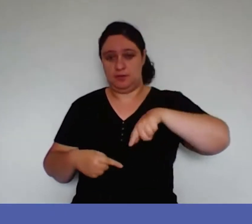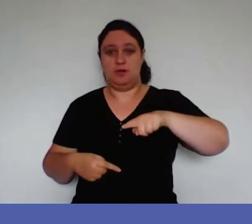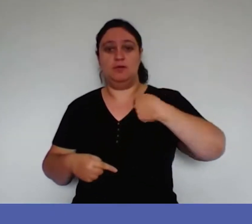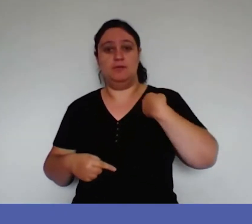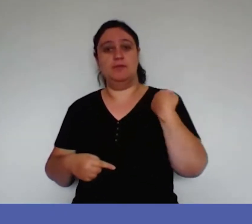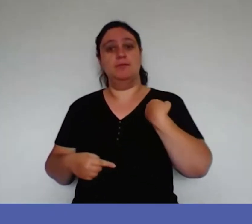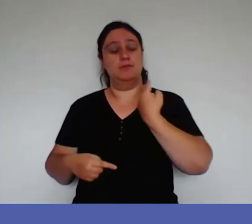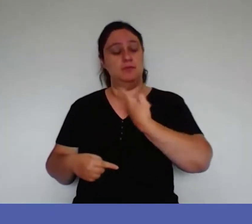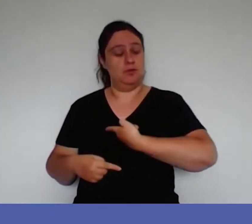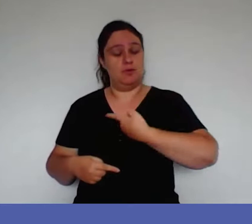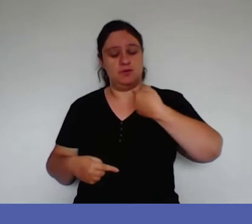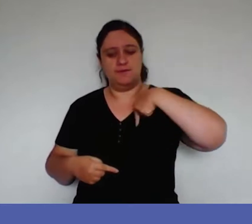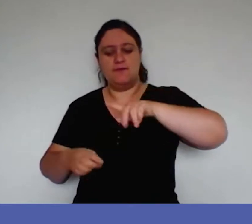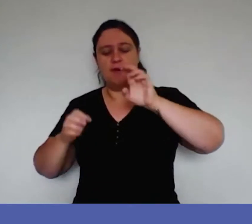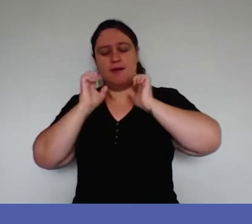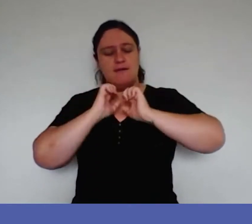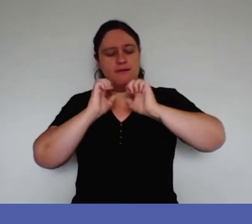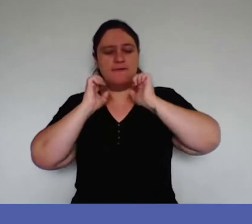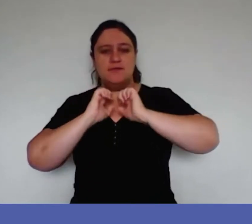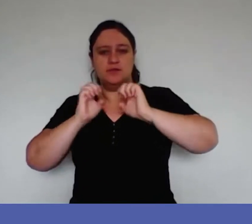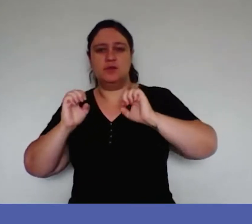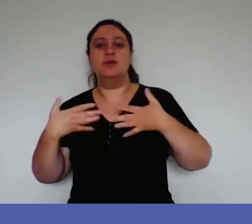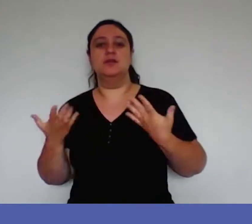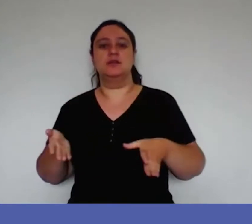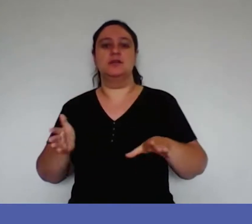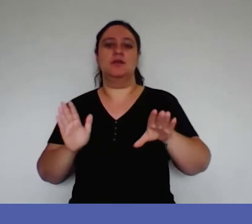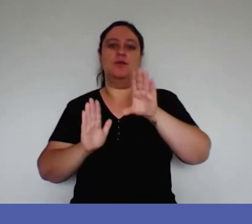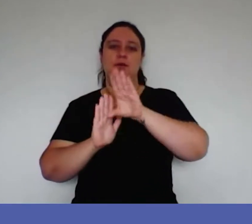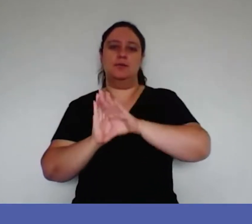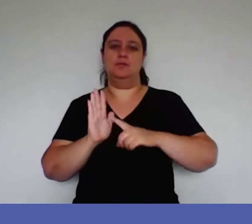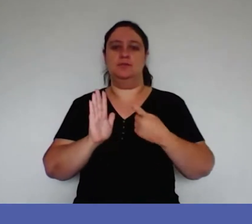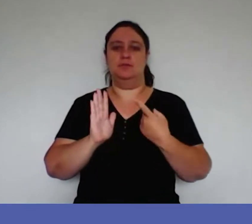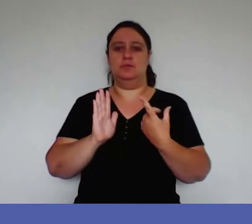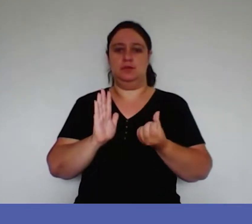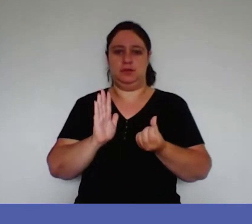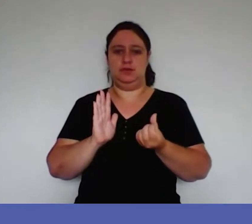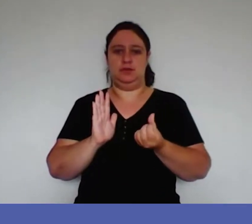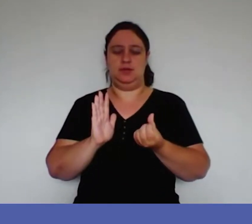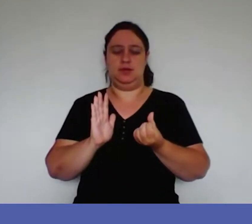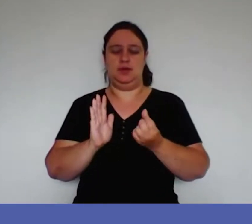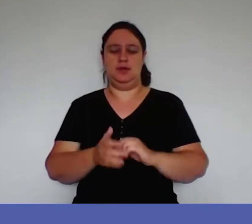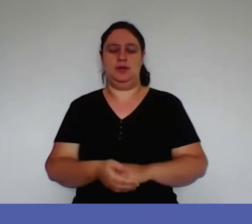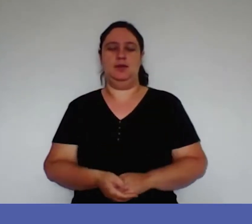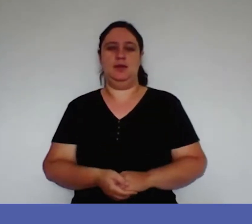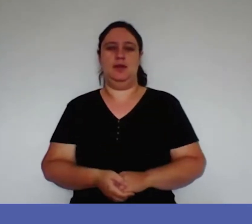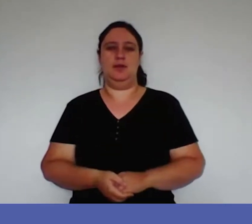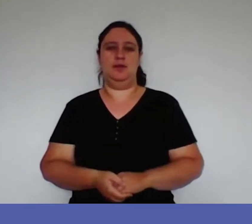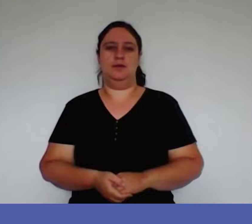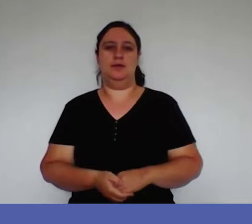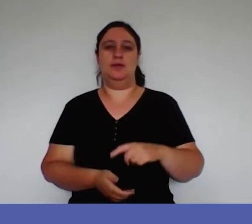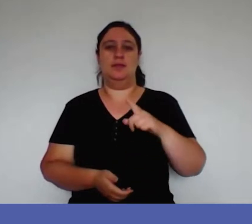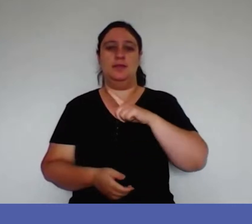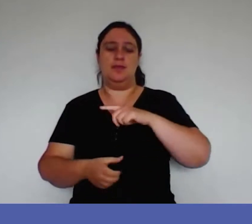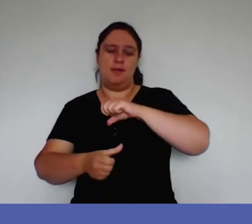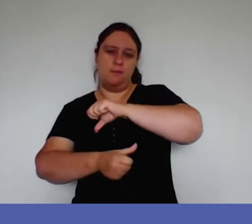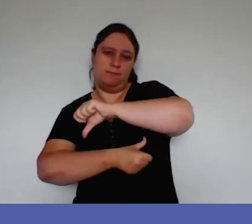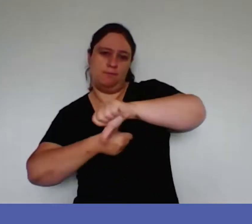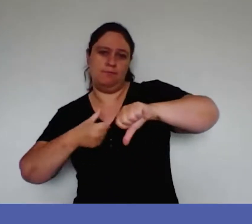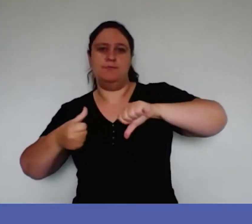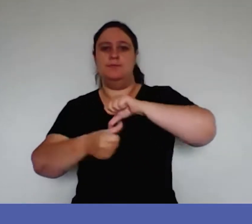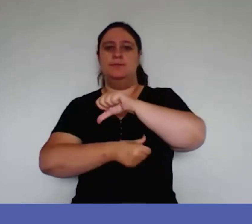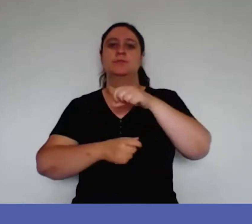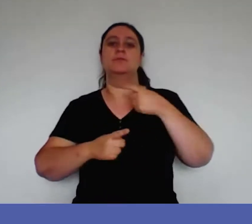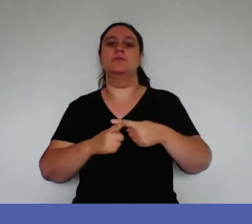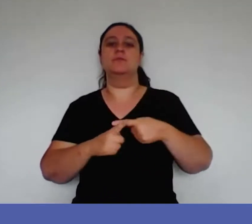bem, aí quando chega no capítulo 16 do livro de Mateus, há uma mudança, porque havia necessidade